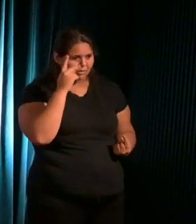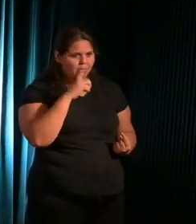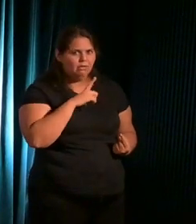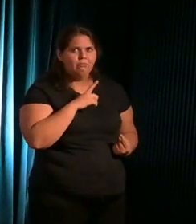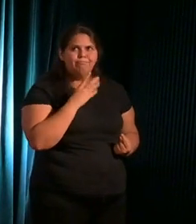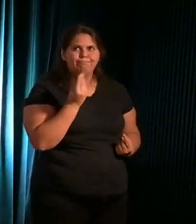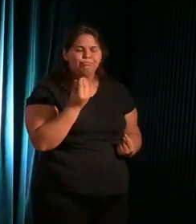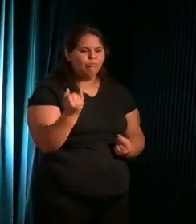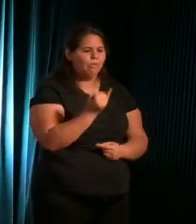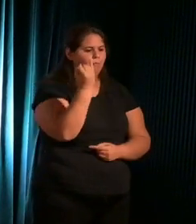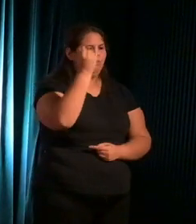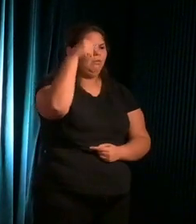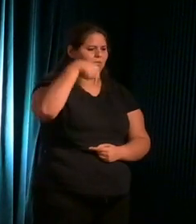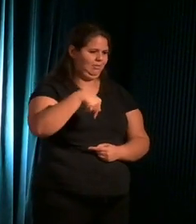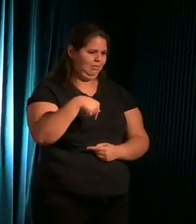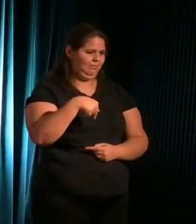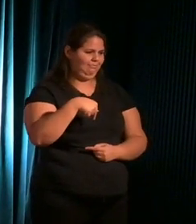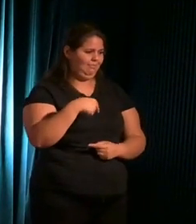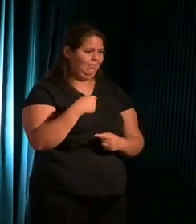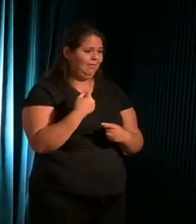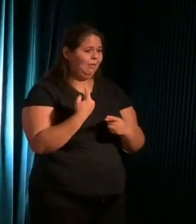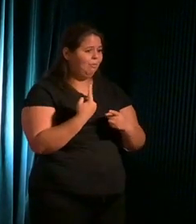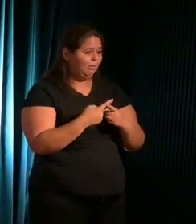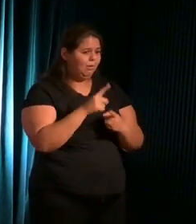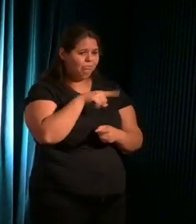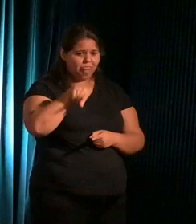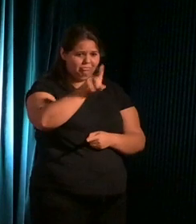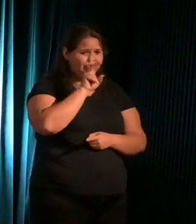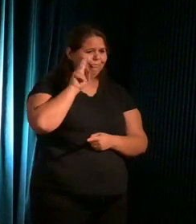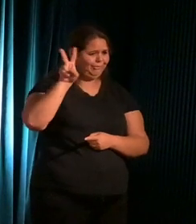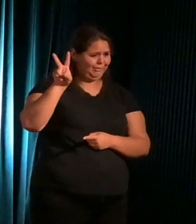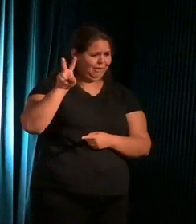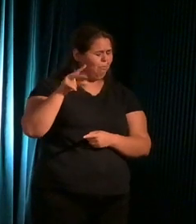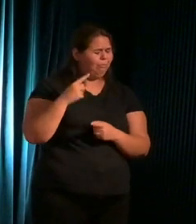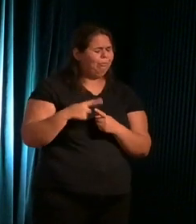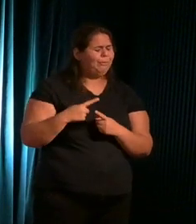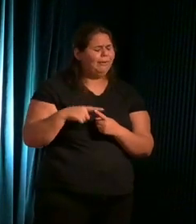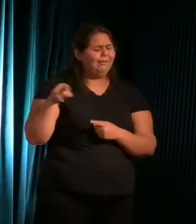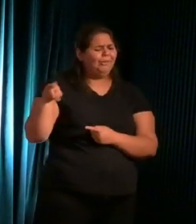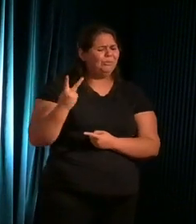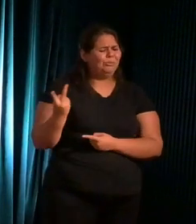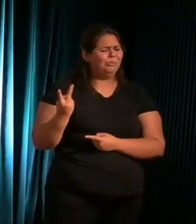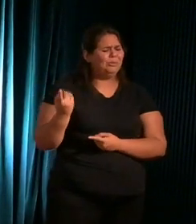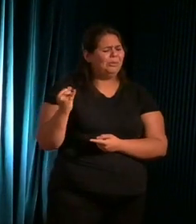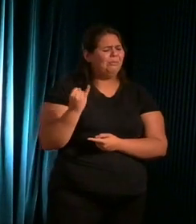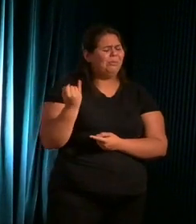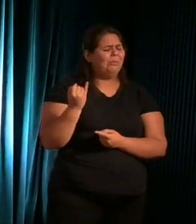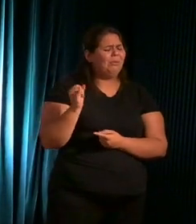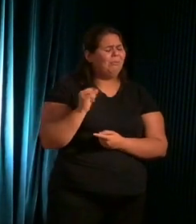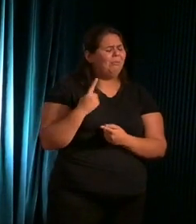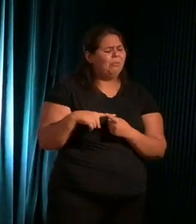nessa exposição que vocês vão ver aí. Porque assim, né?